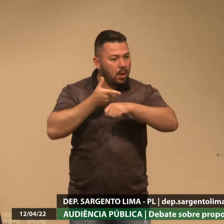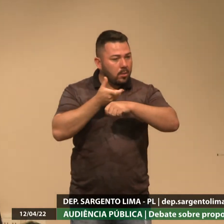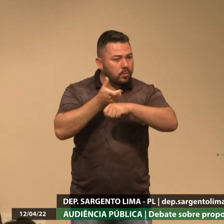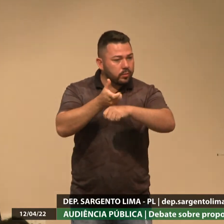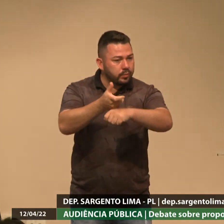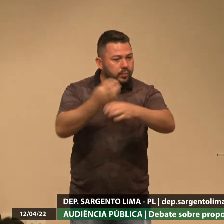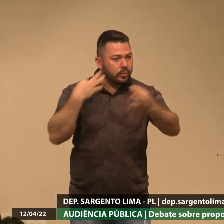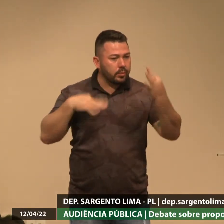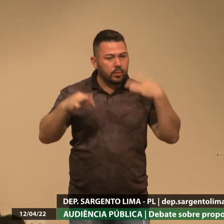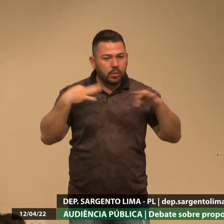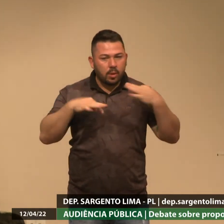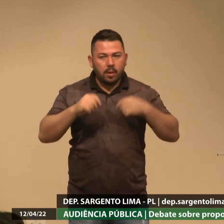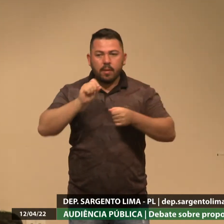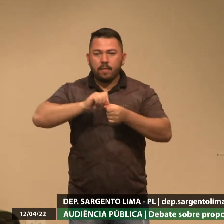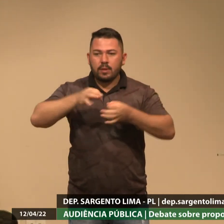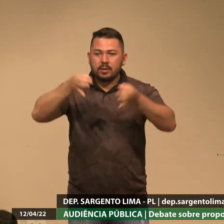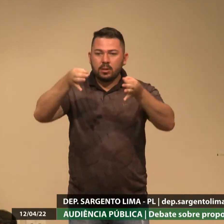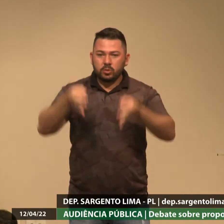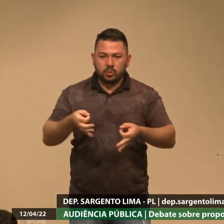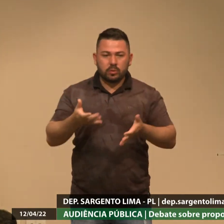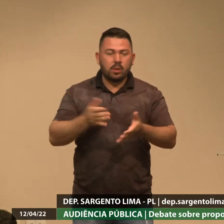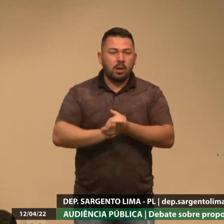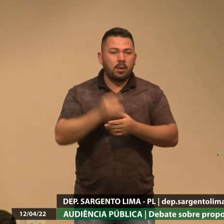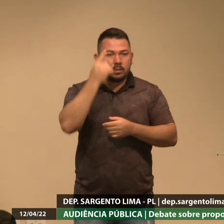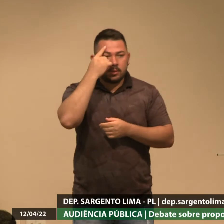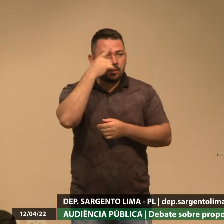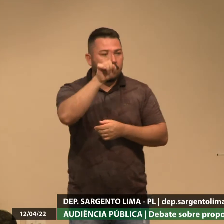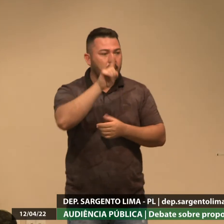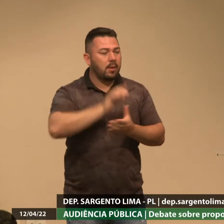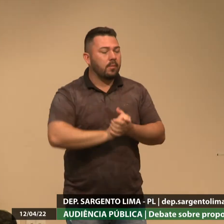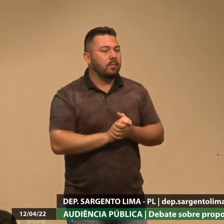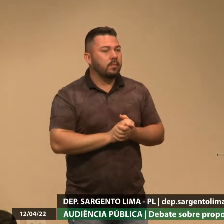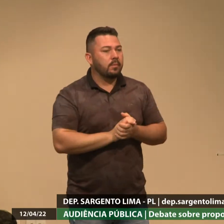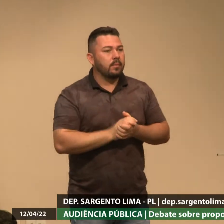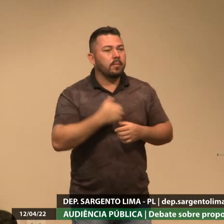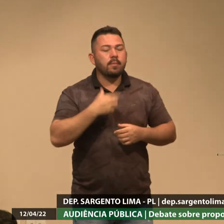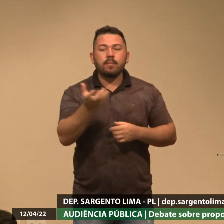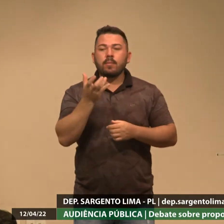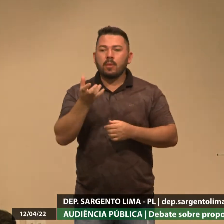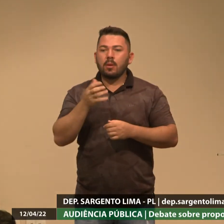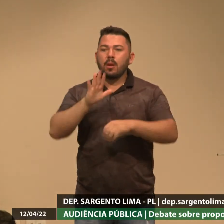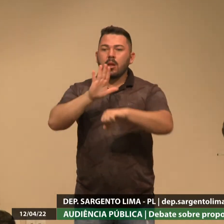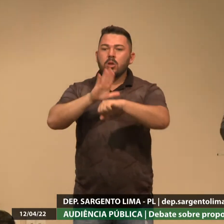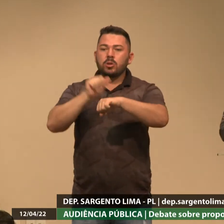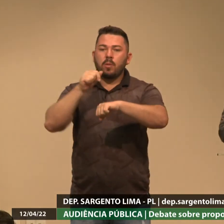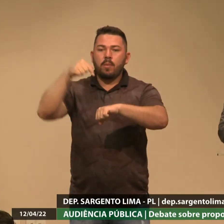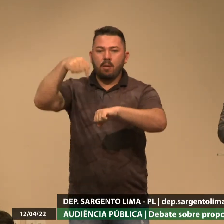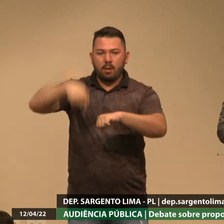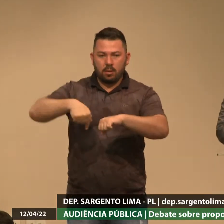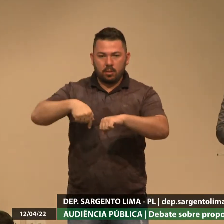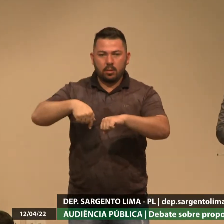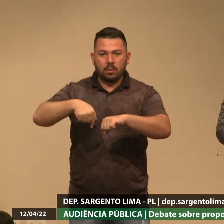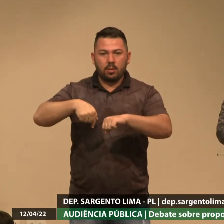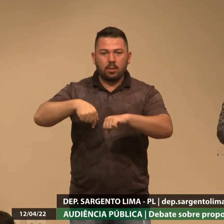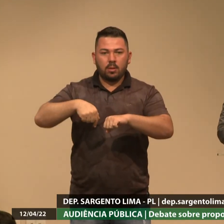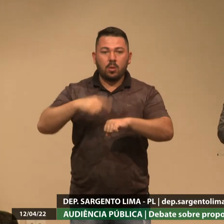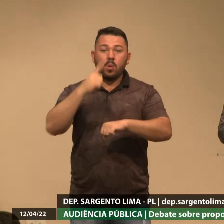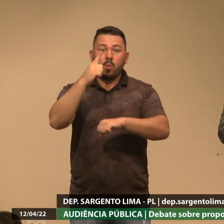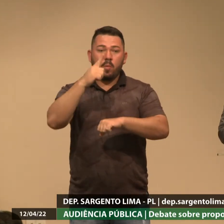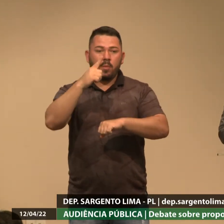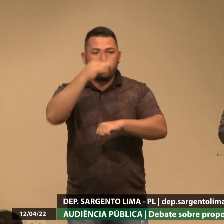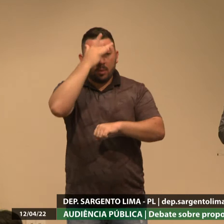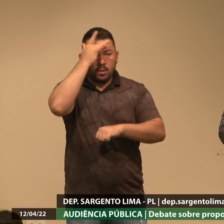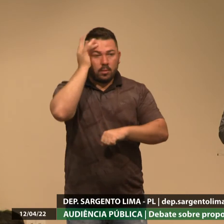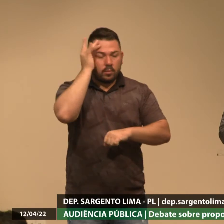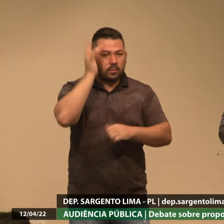e para poder fazer justiça essa ideia é eu gostaria de chamar aqui em cima no palco aqui uma